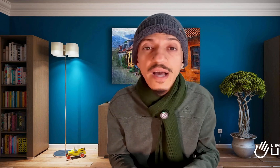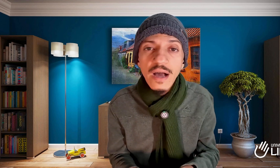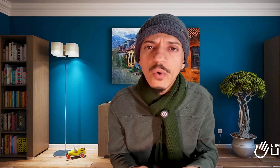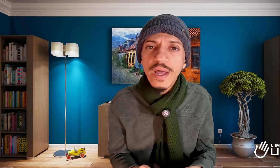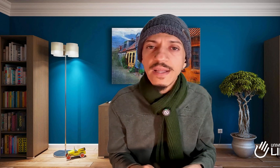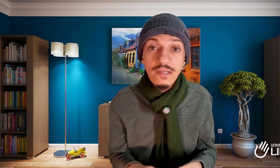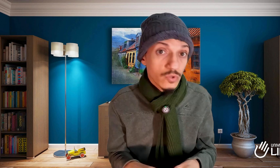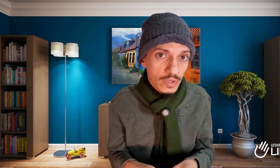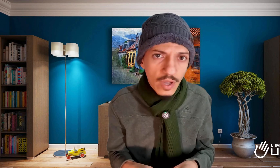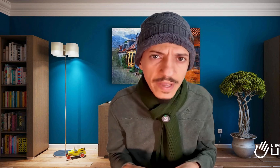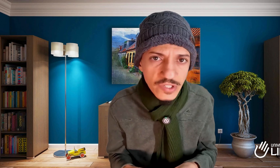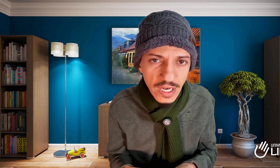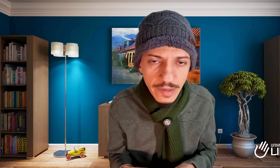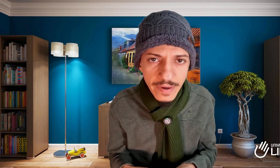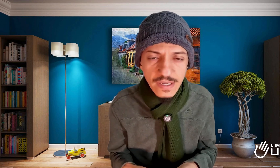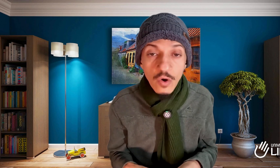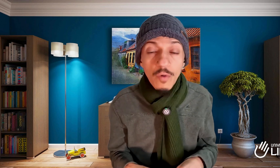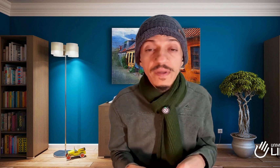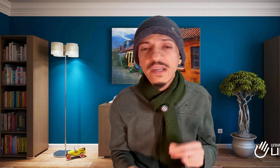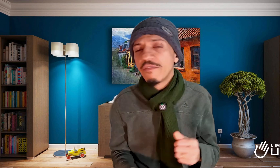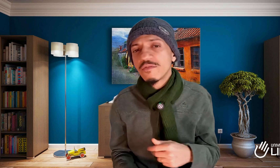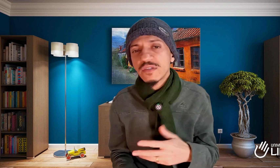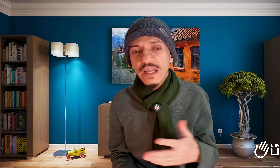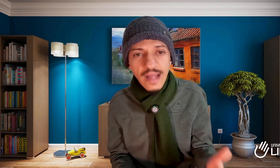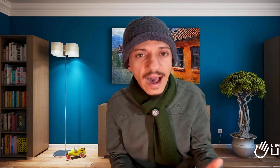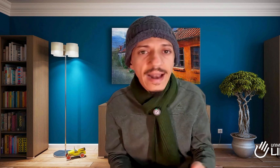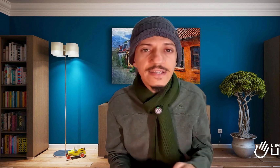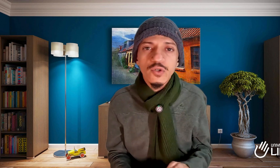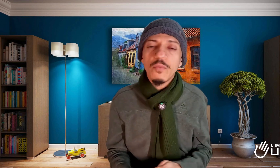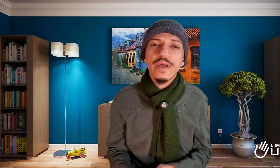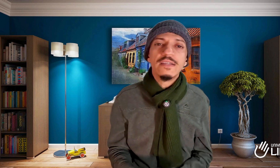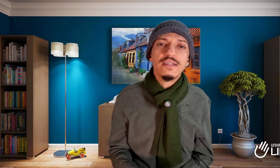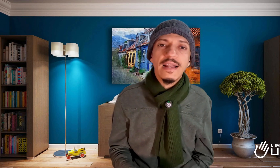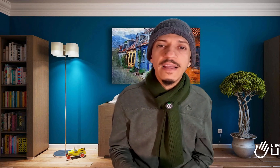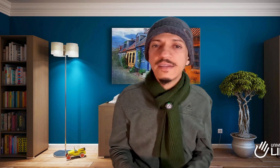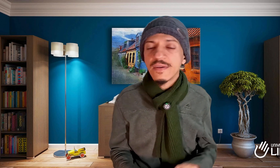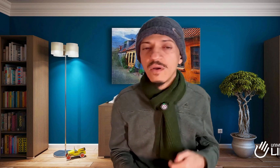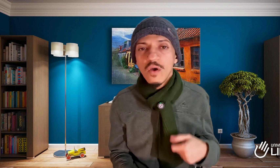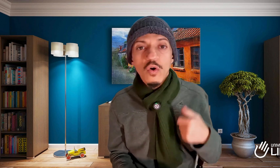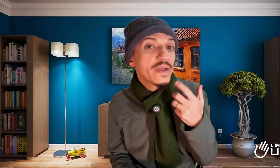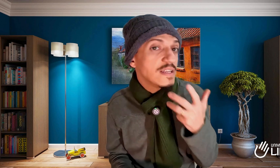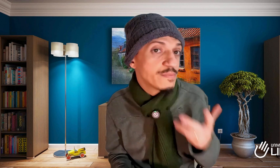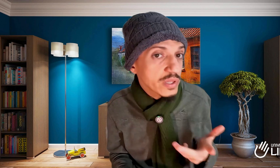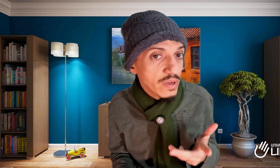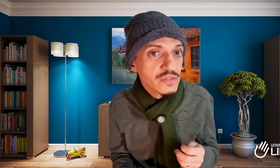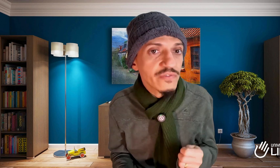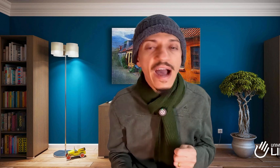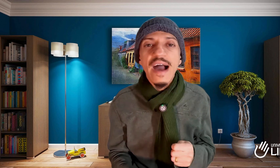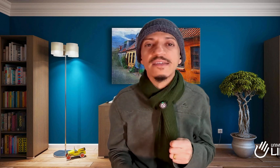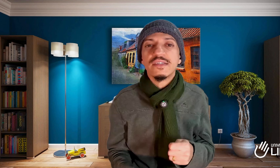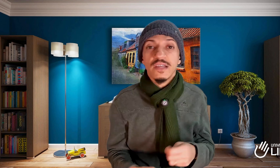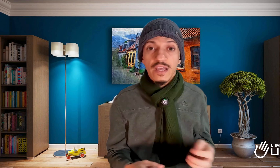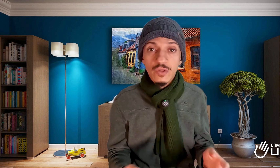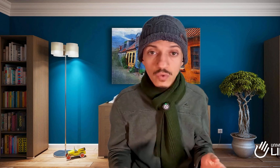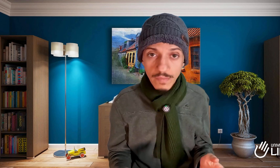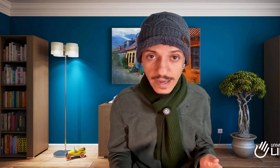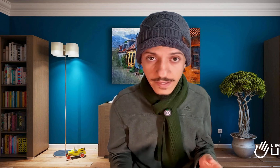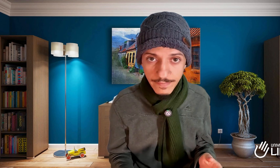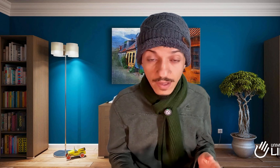com eles totalmente em Libras, observando os detalhes de como que eles sinalizam, como que eles montam as frases e tudo mais. O